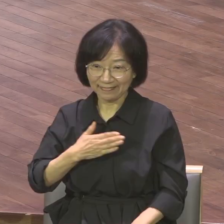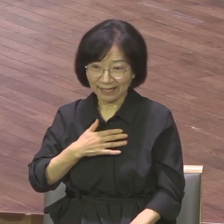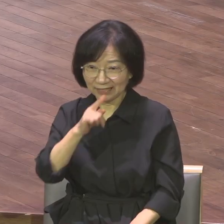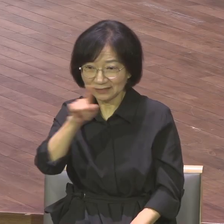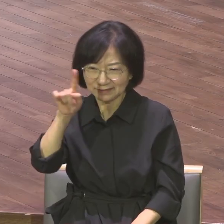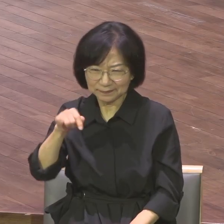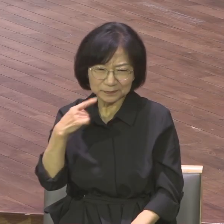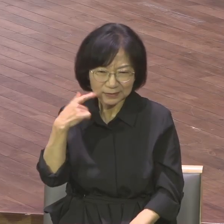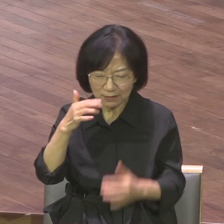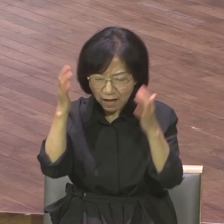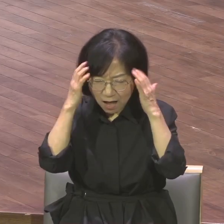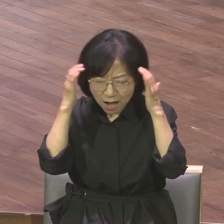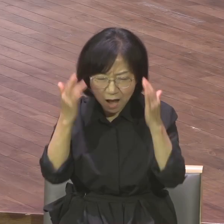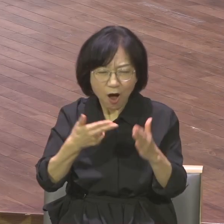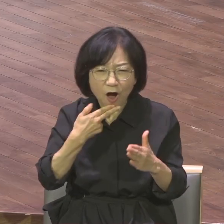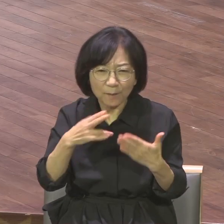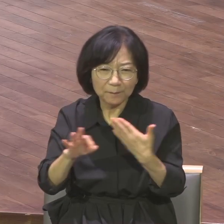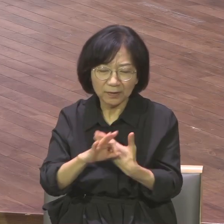뿐만 아니라